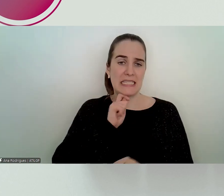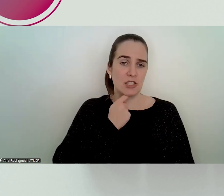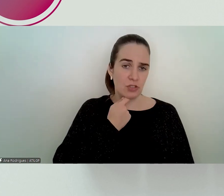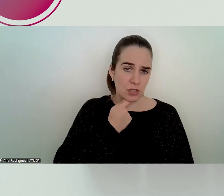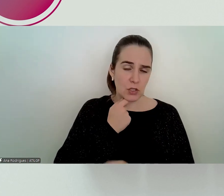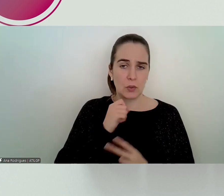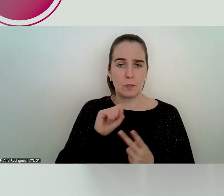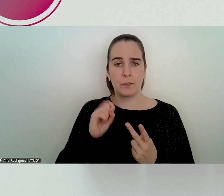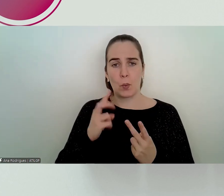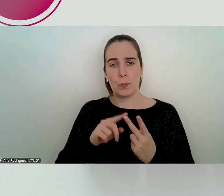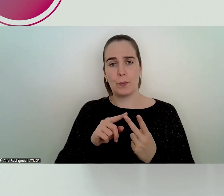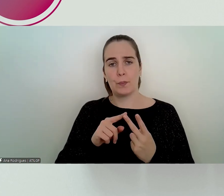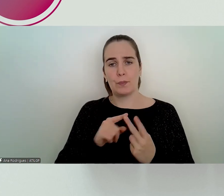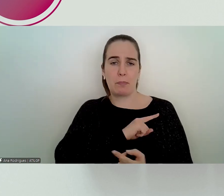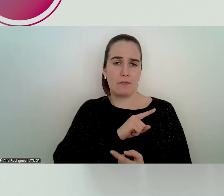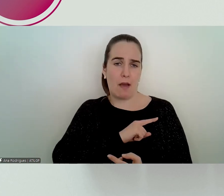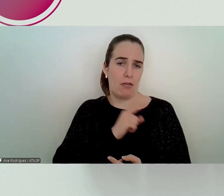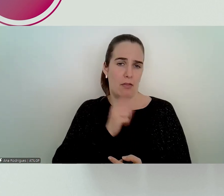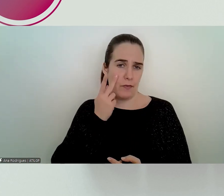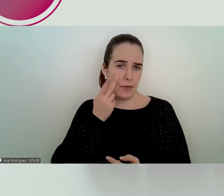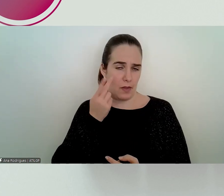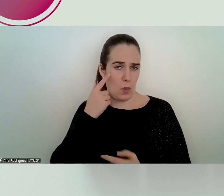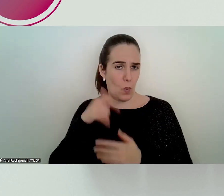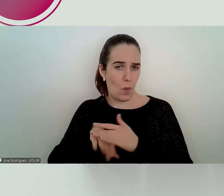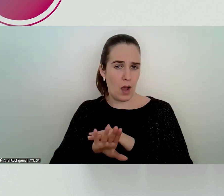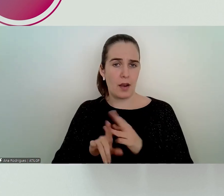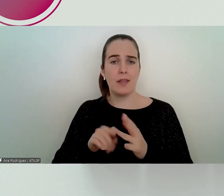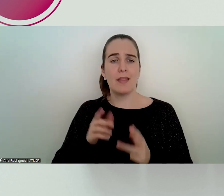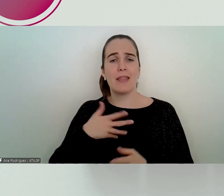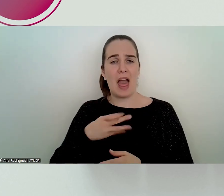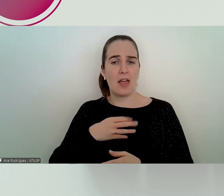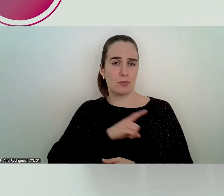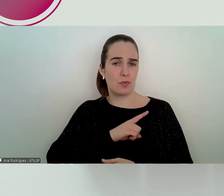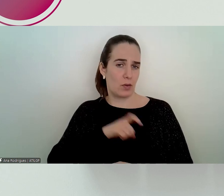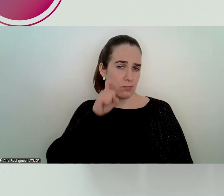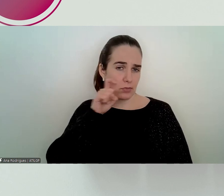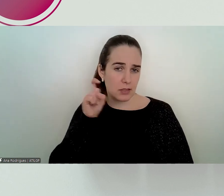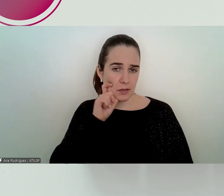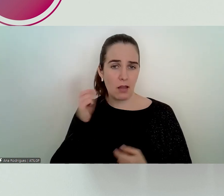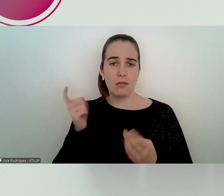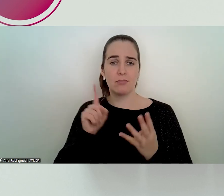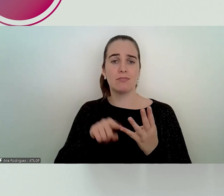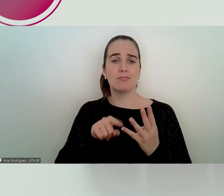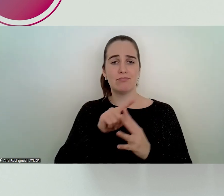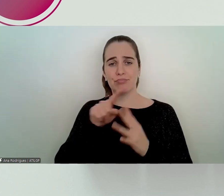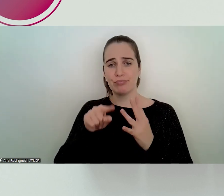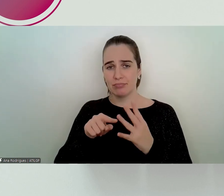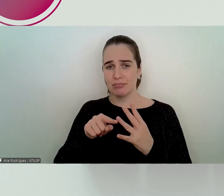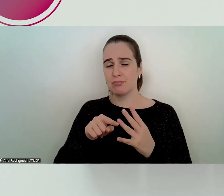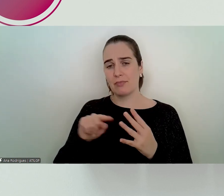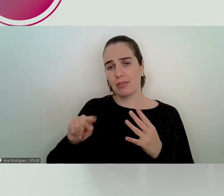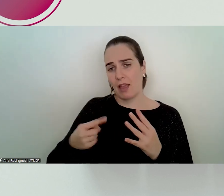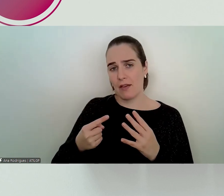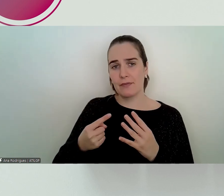sigilo, da reserva, da vida privada, da proteção de dados pessoais, que têm que estar aqui